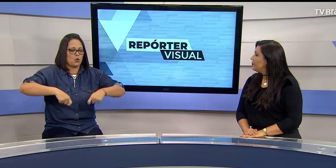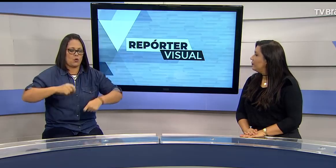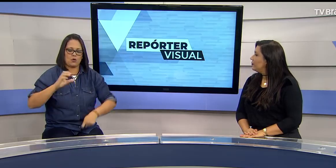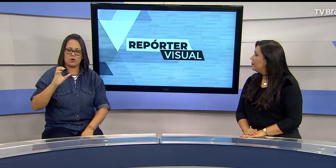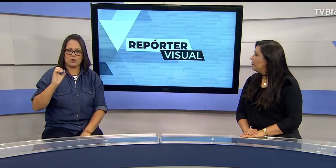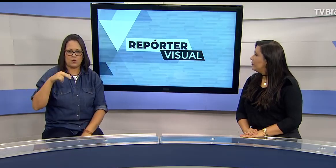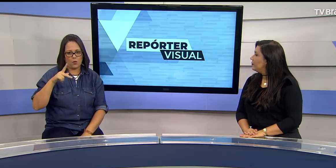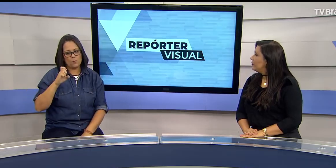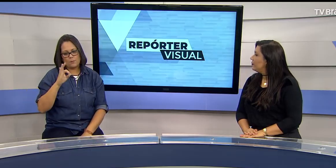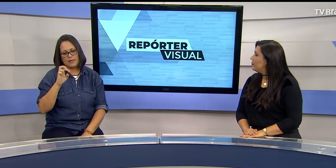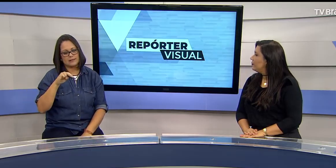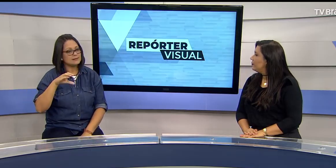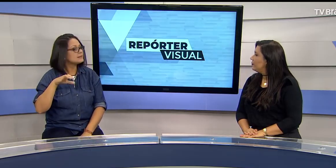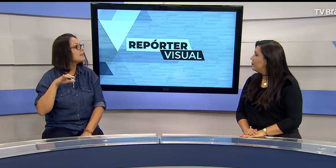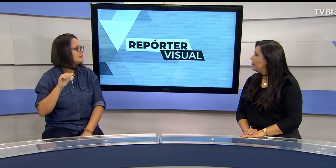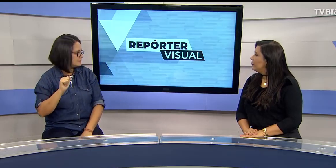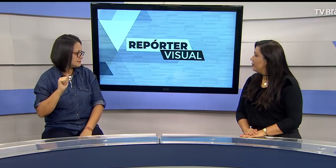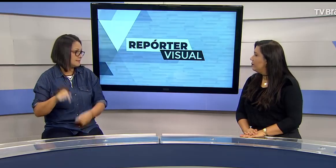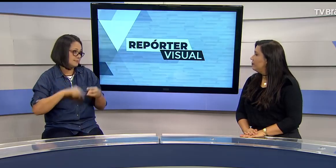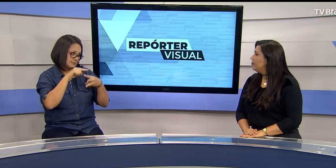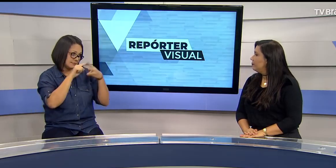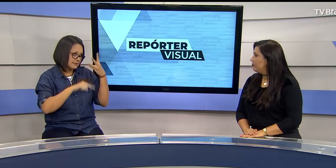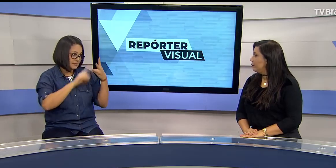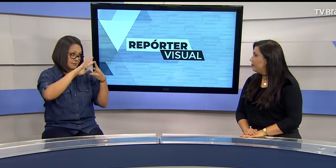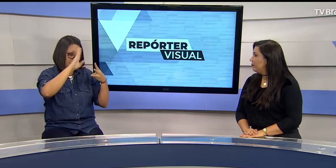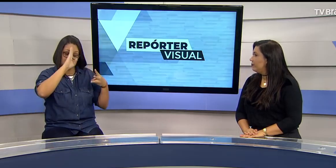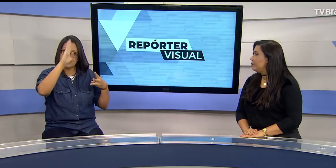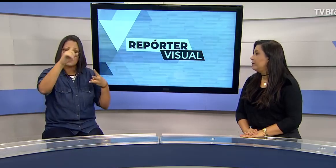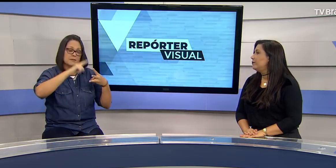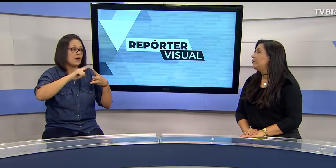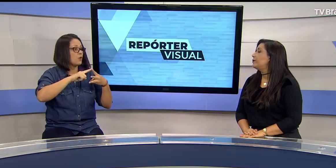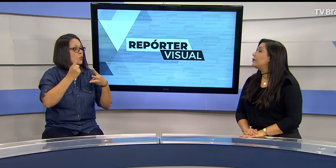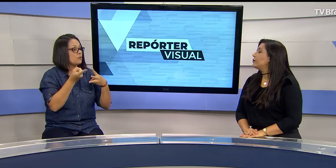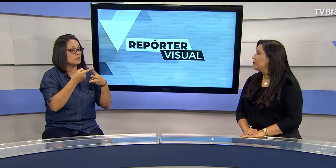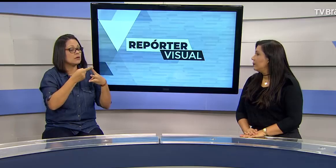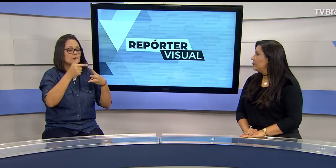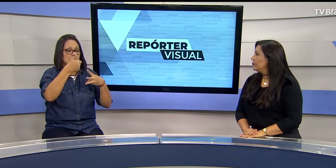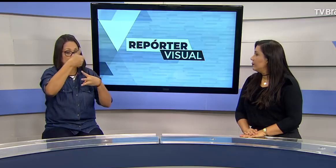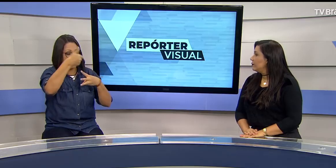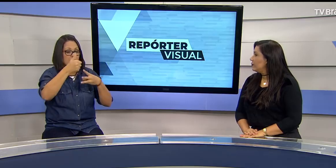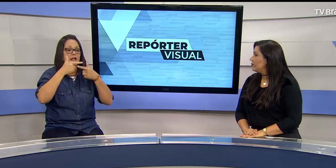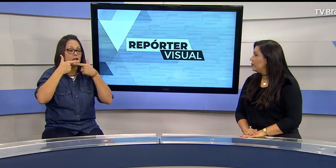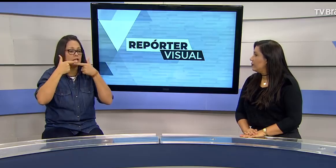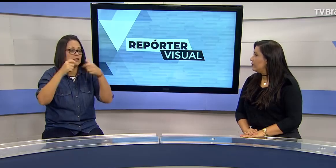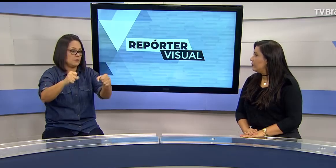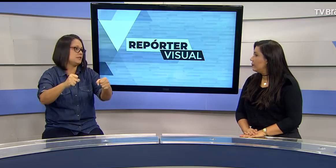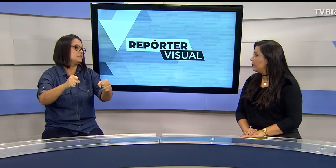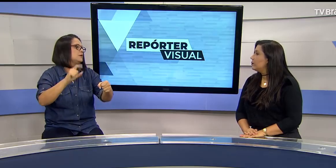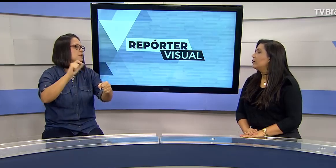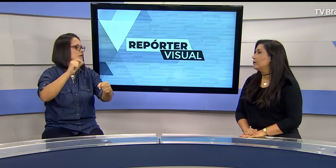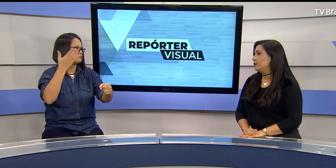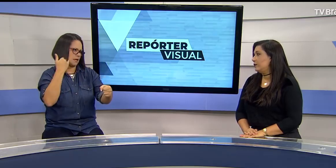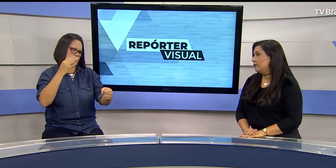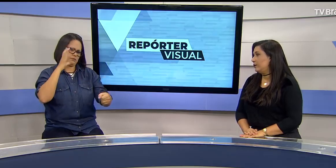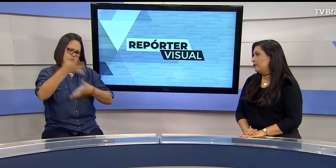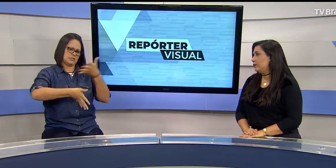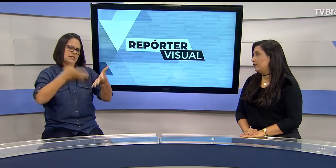É importante que o intérprete desenvolva 3 competências principais: a linguística, tenha domínio